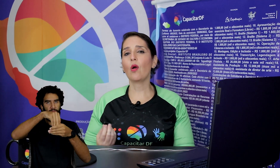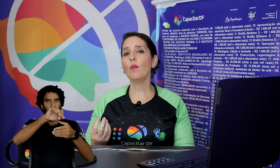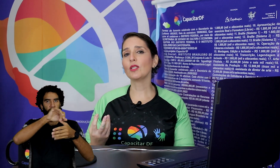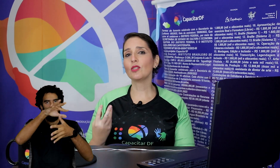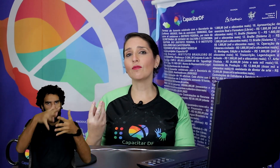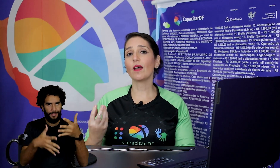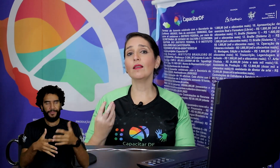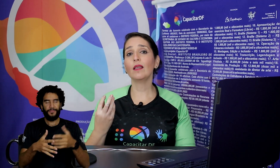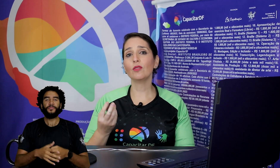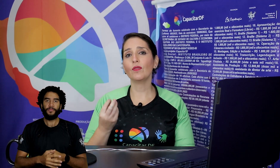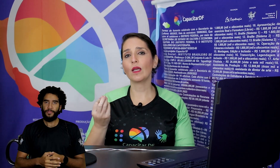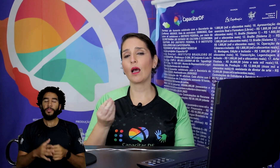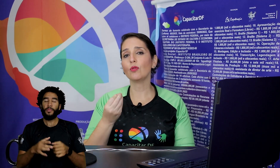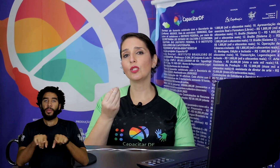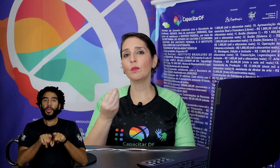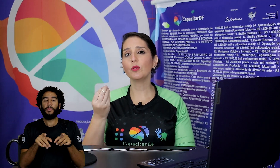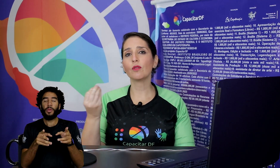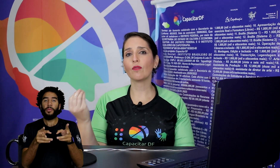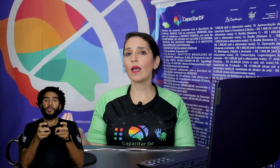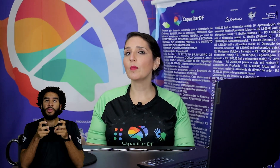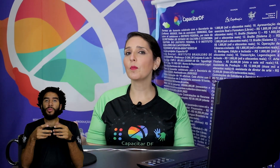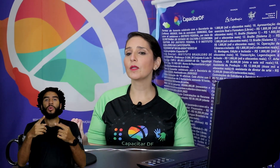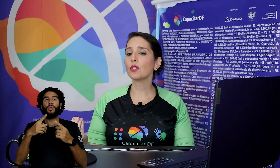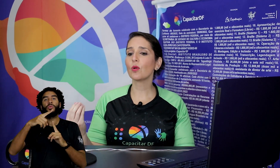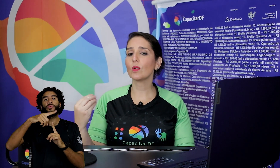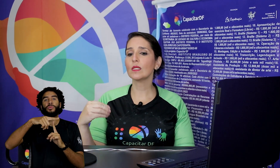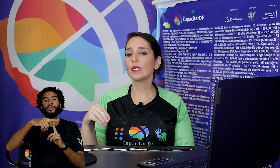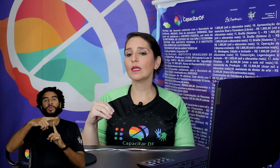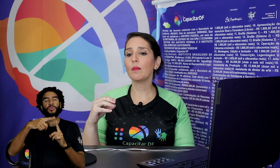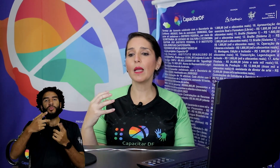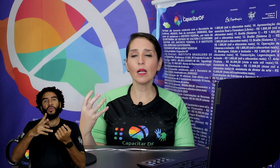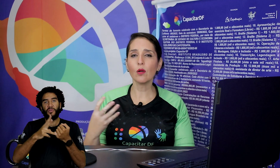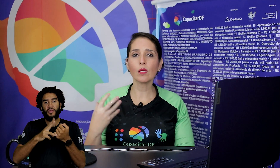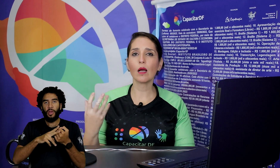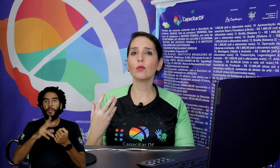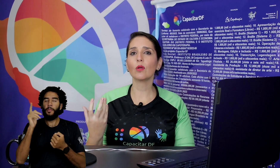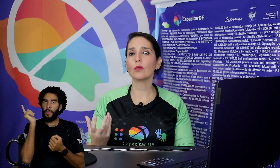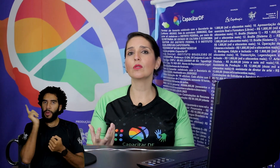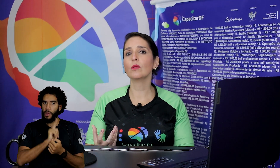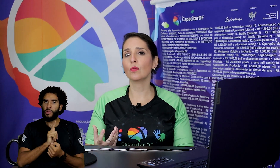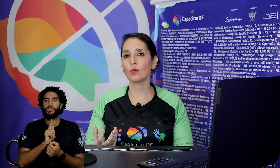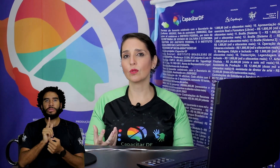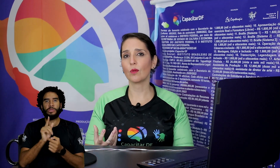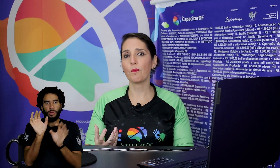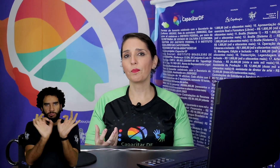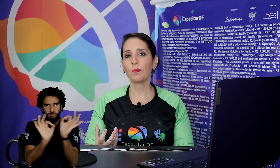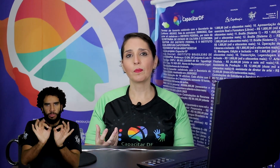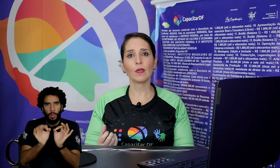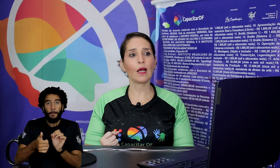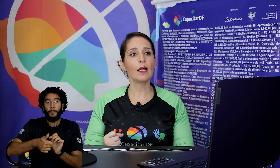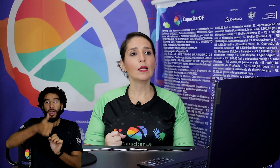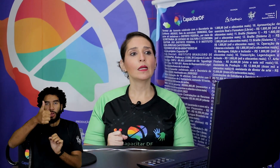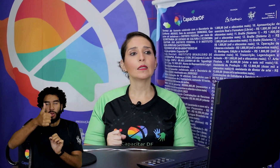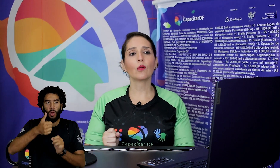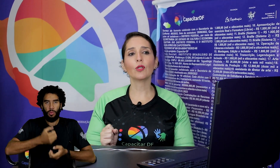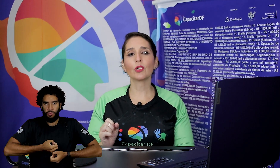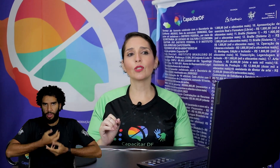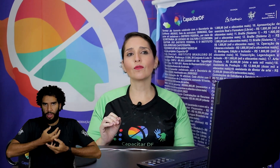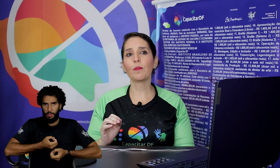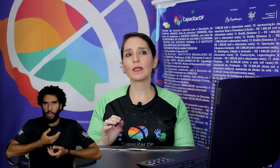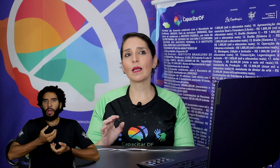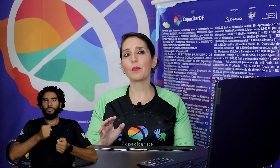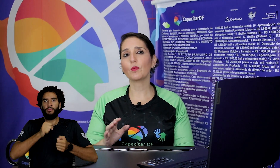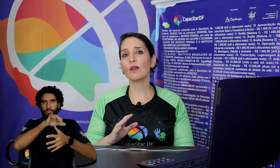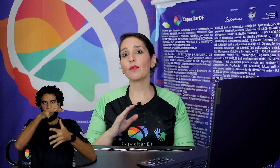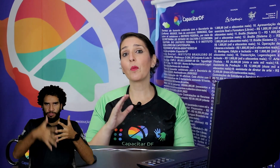e como a gente vai identificar o tipo de verbo para a gente conseguir melhorar o nosso discurso, tá? Então, hoje a gente